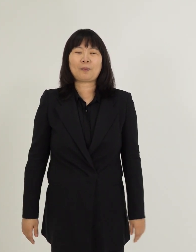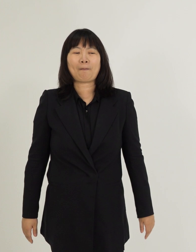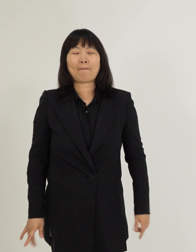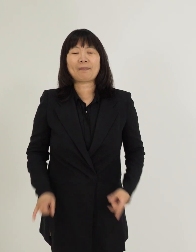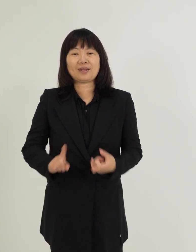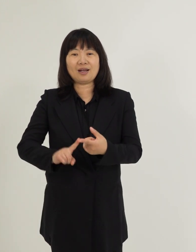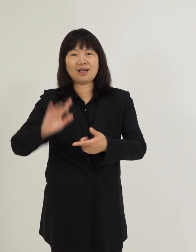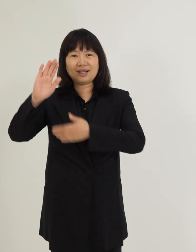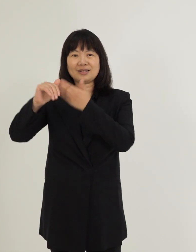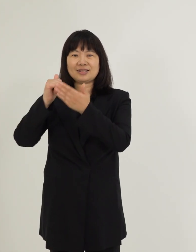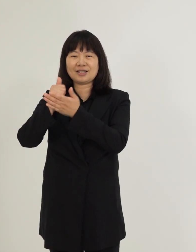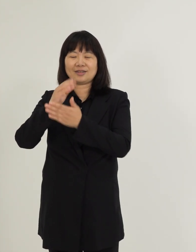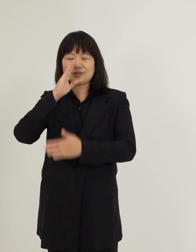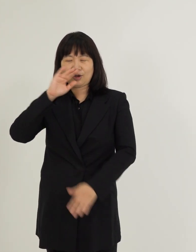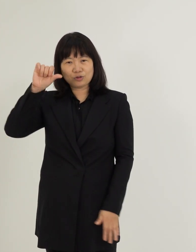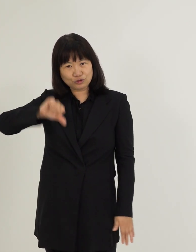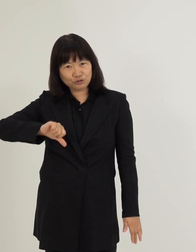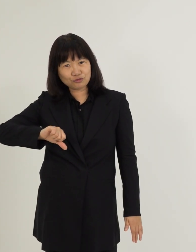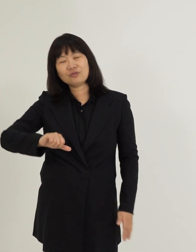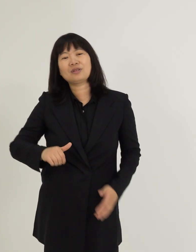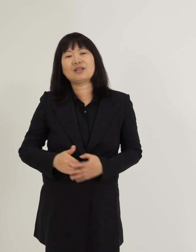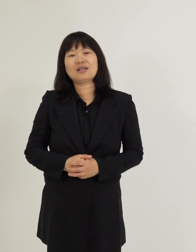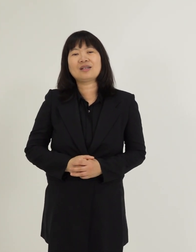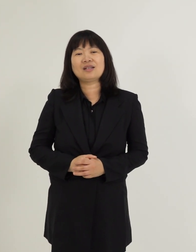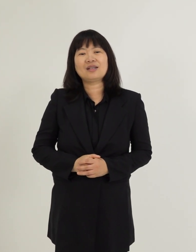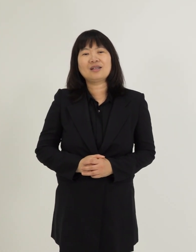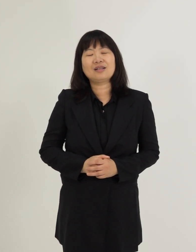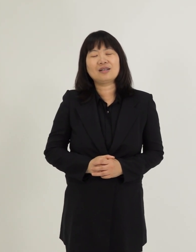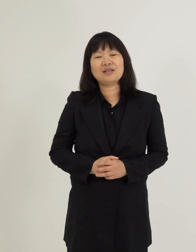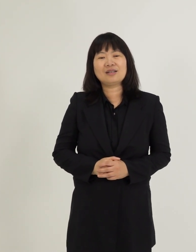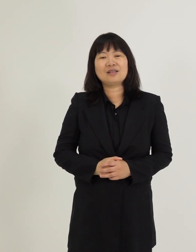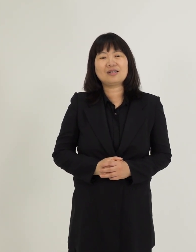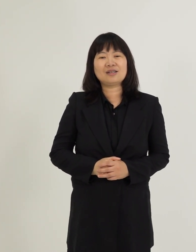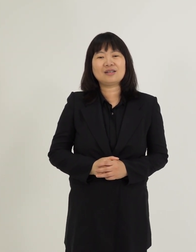그것을 하나님께서 저주하신 겁니다. 그 상태를.